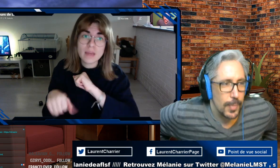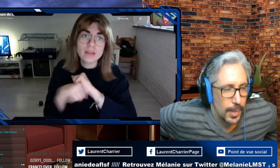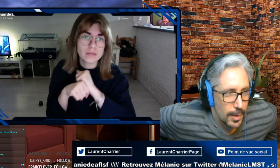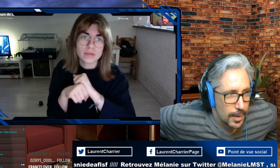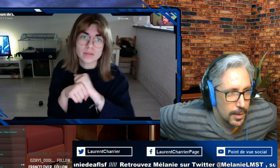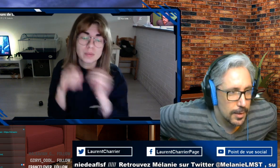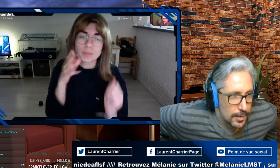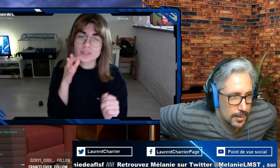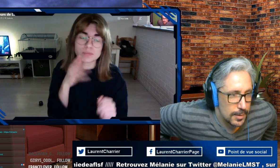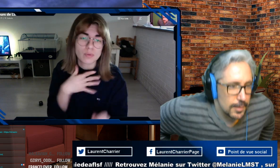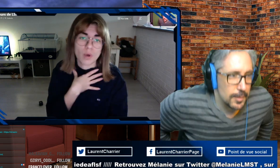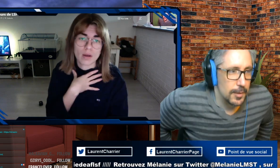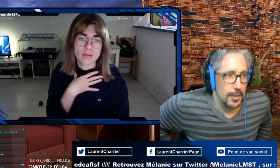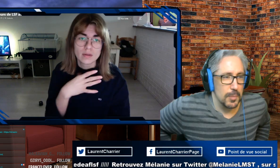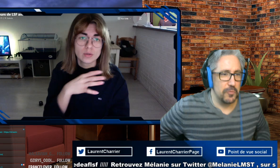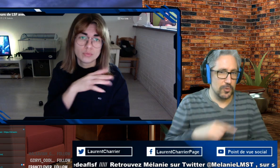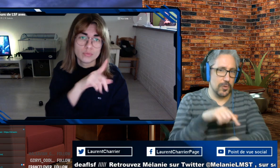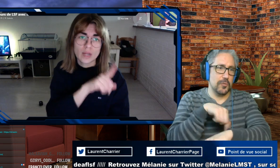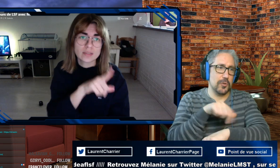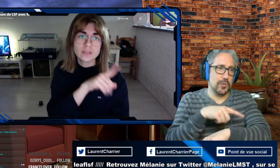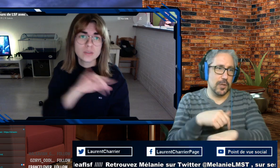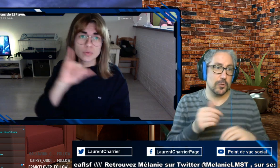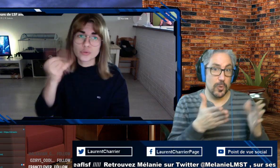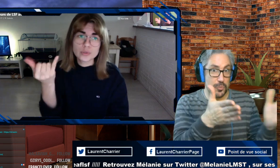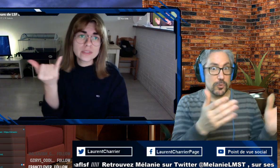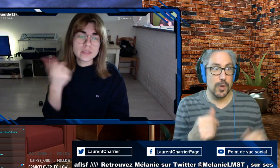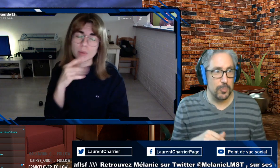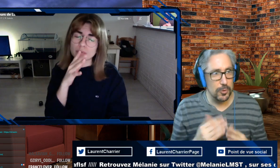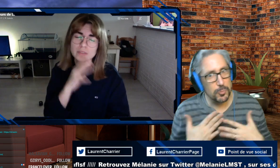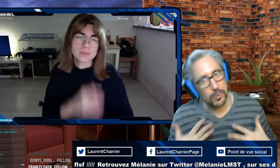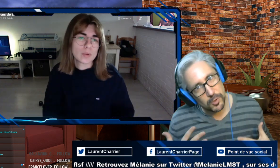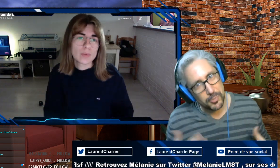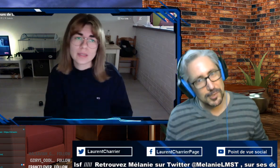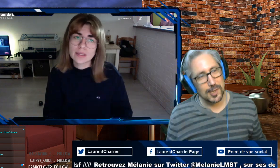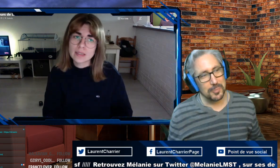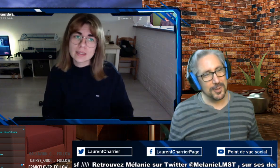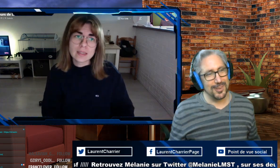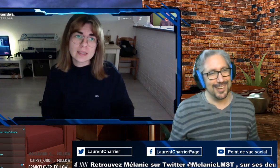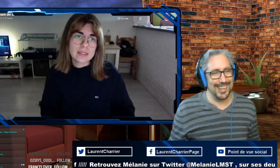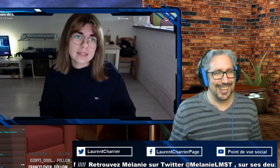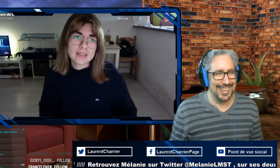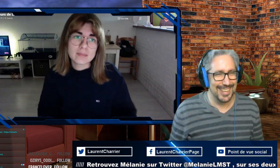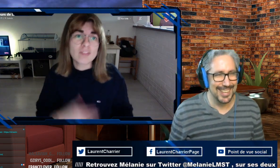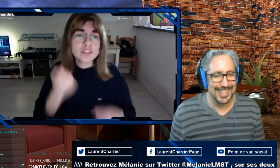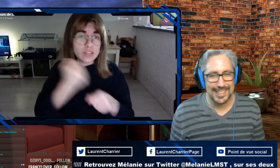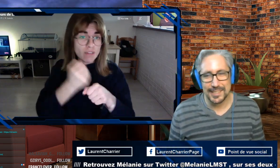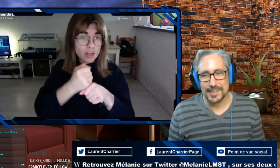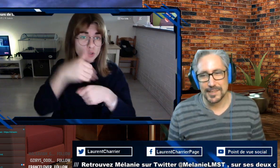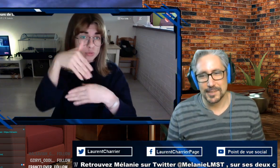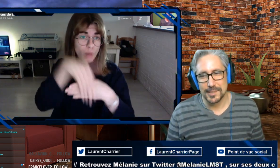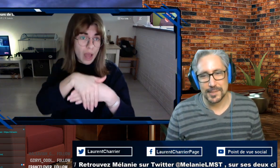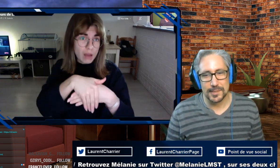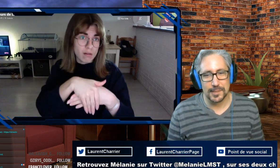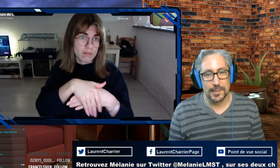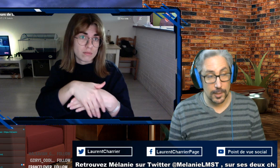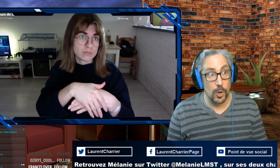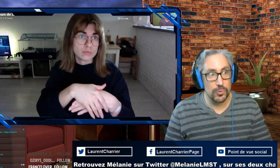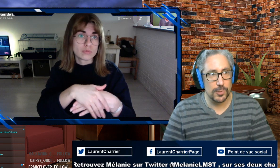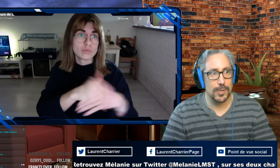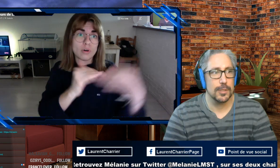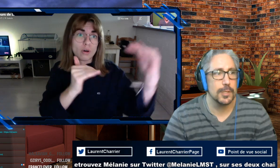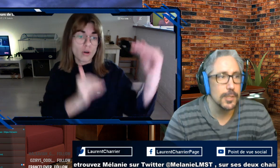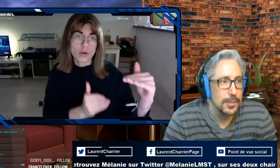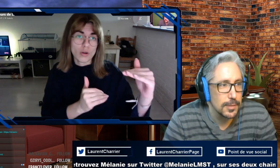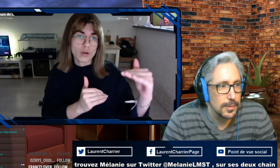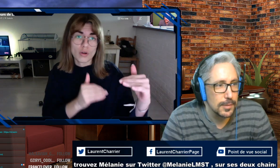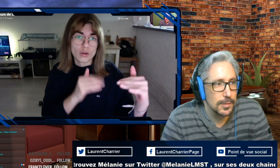la semaine, c'est pas possible pour moi. Bah, faut que tu gardes le temps pour toi, pour te reposer un peu. Bah, en fait, je travaille le soir. En plus,